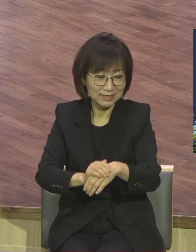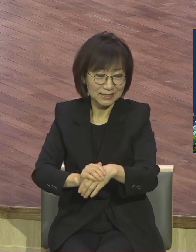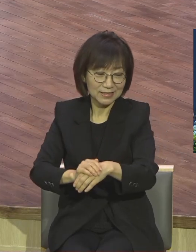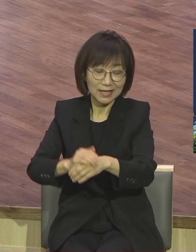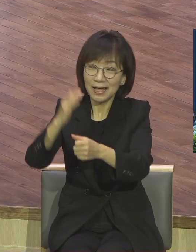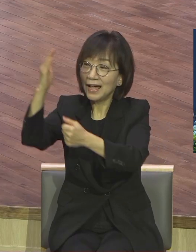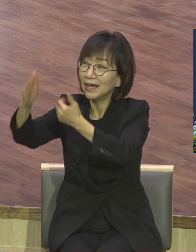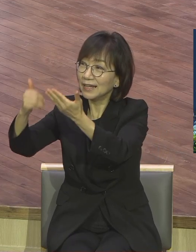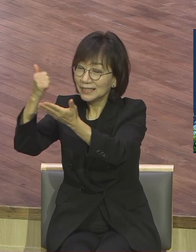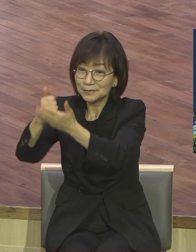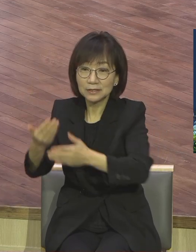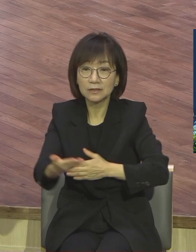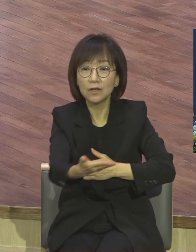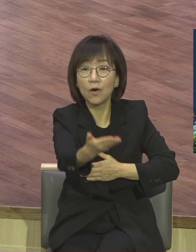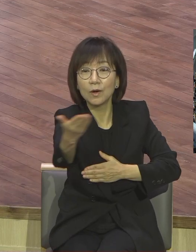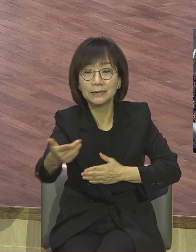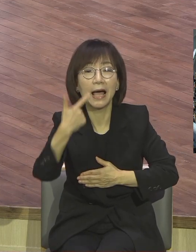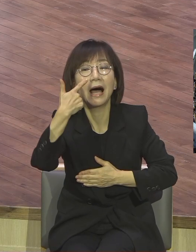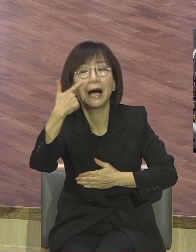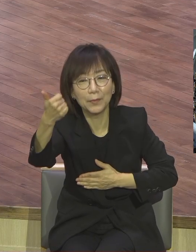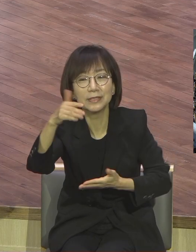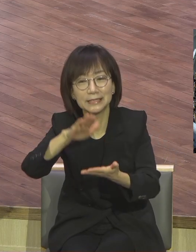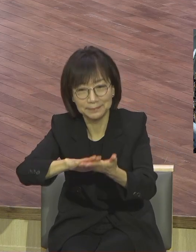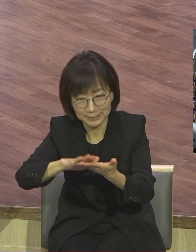하나님은 성도님의 아버지이십니다.